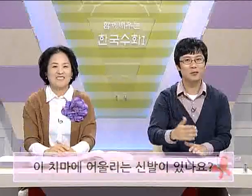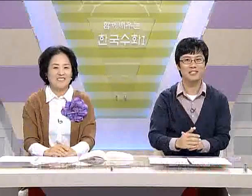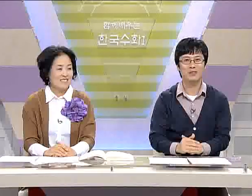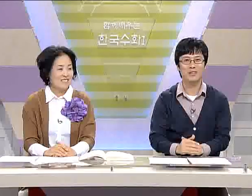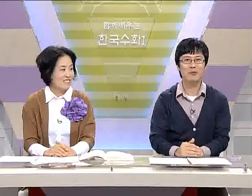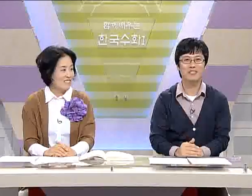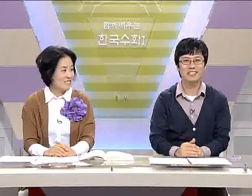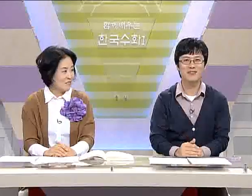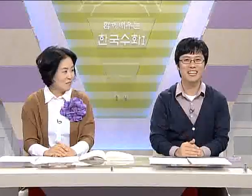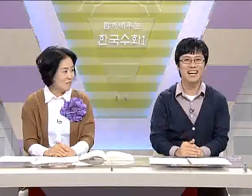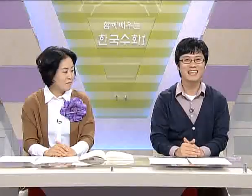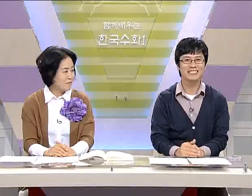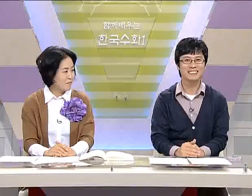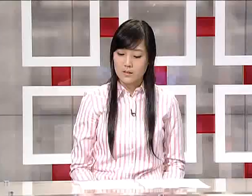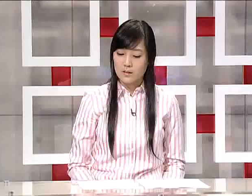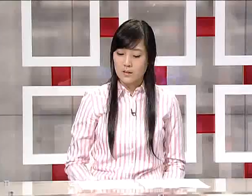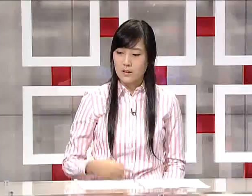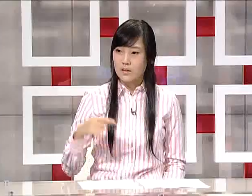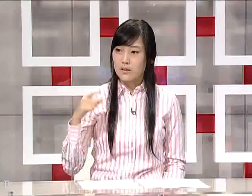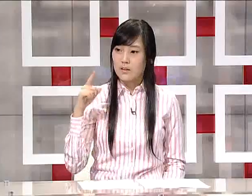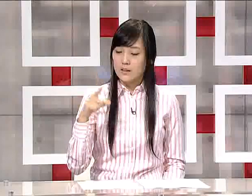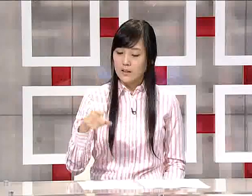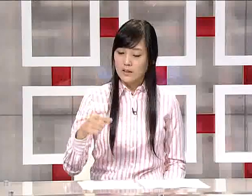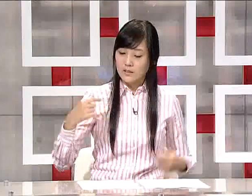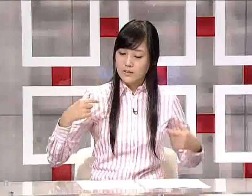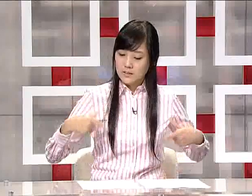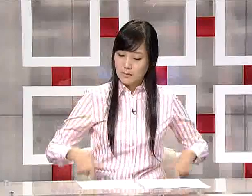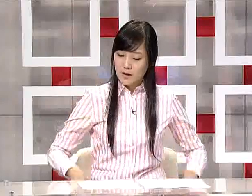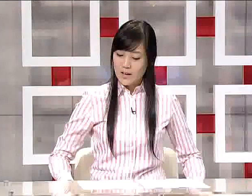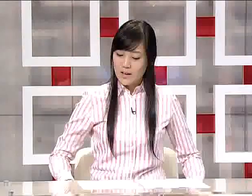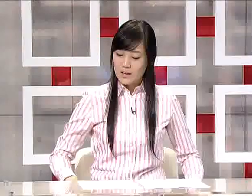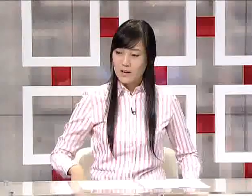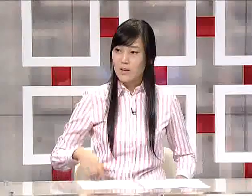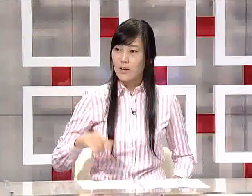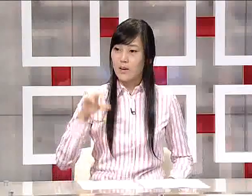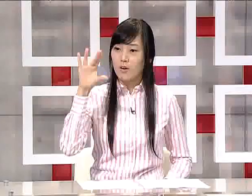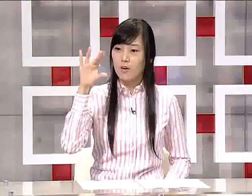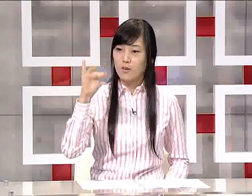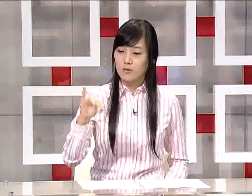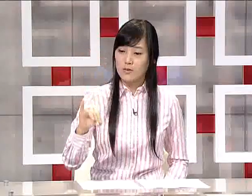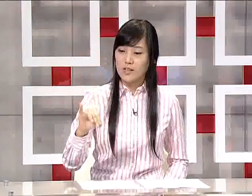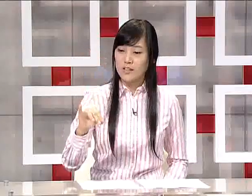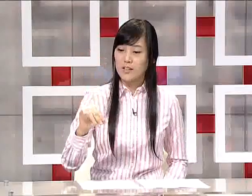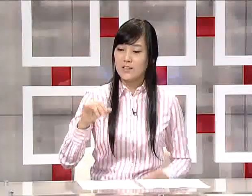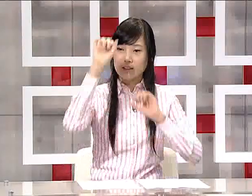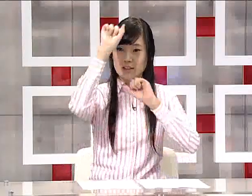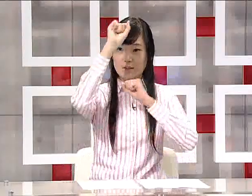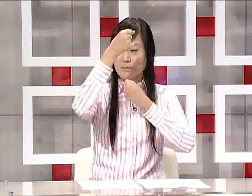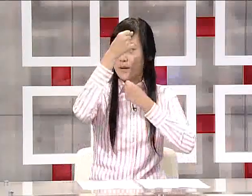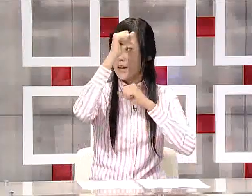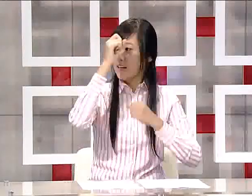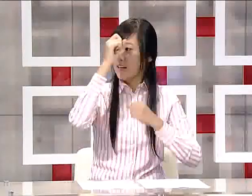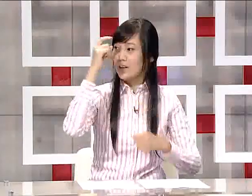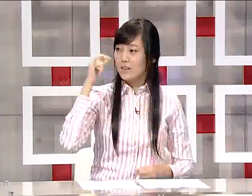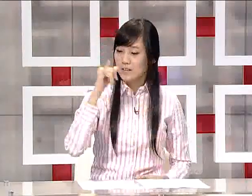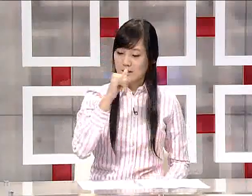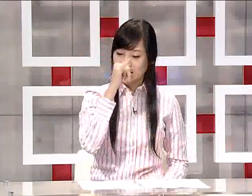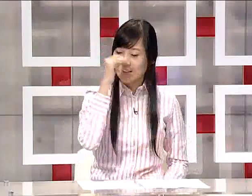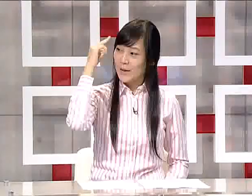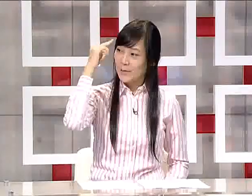혼자서 한번 해보시겠습니까? 이 치마에 어울리는 신발이 있나요?